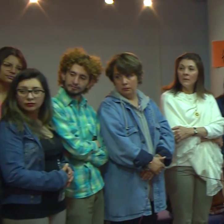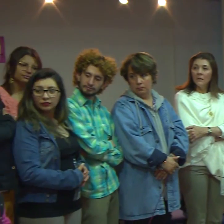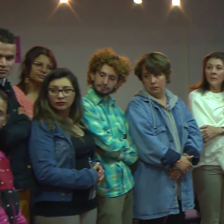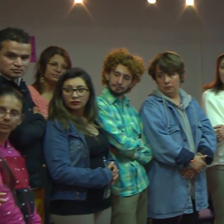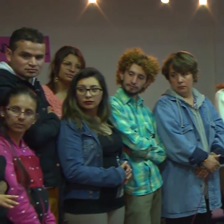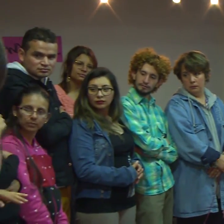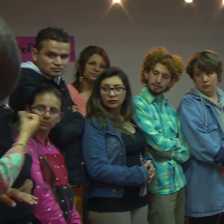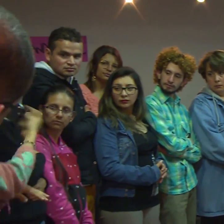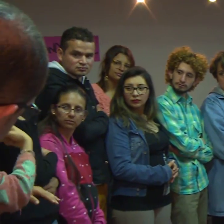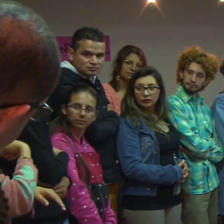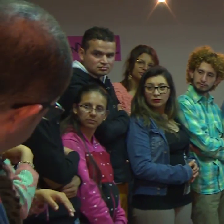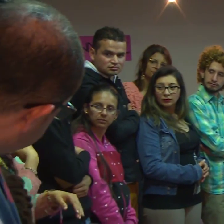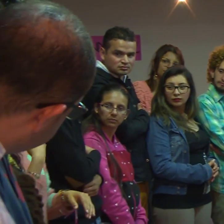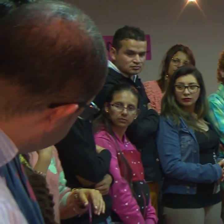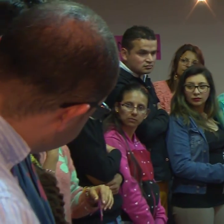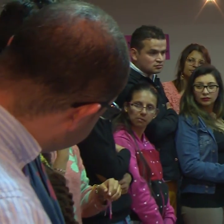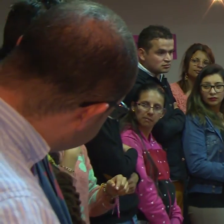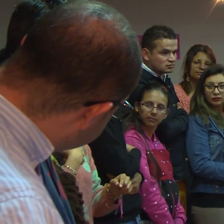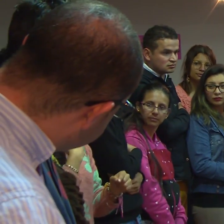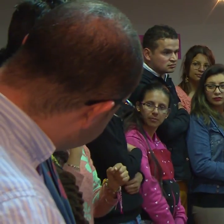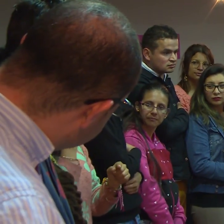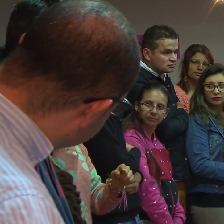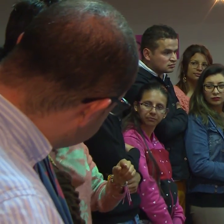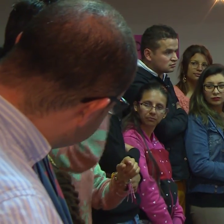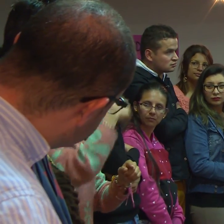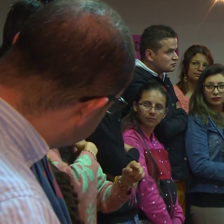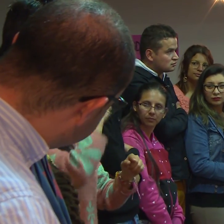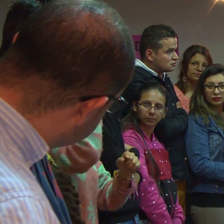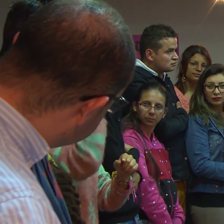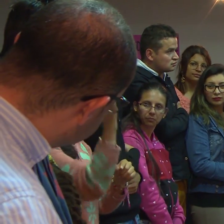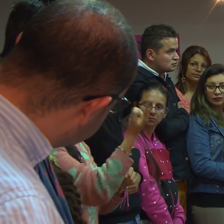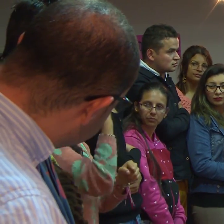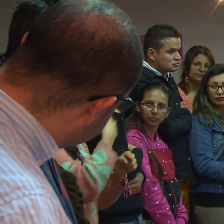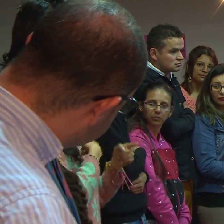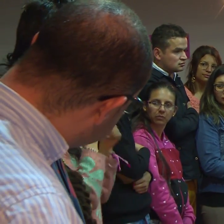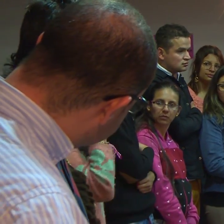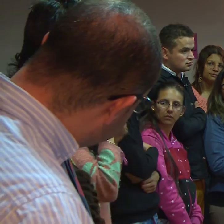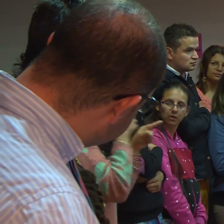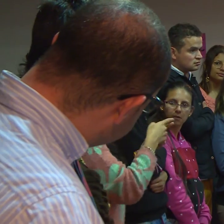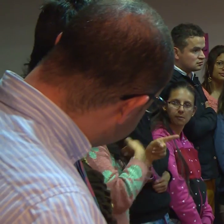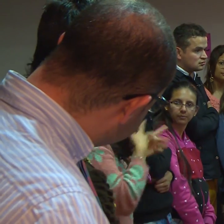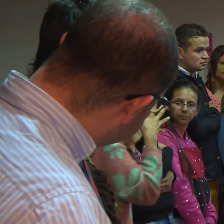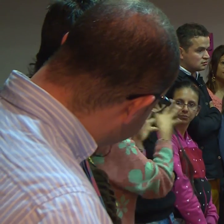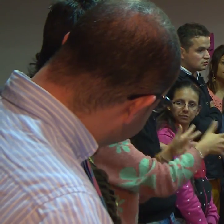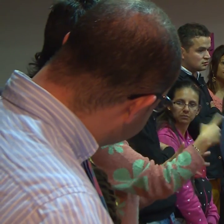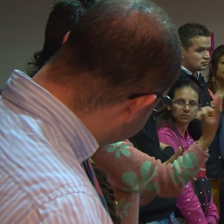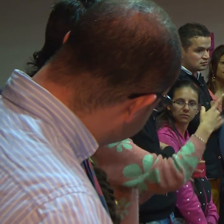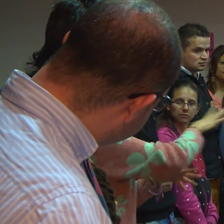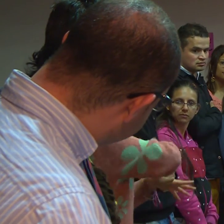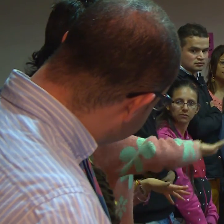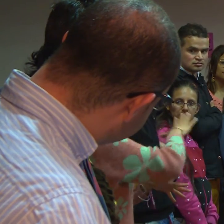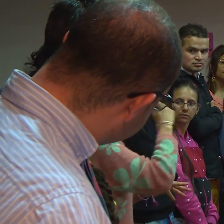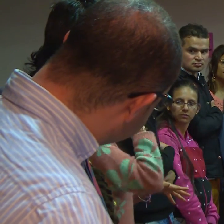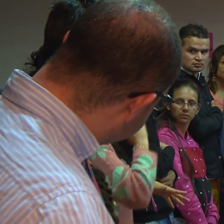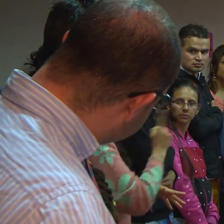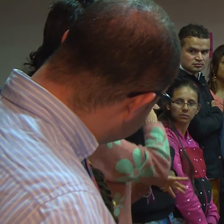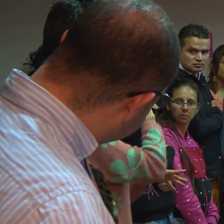Yo en este momento me encuentro en séptimo semestre de biología y yo pienso a futuro no solamente enfatizar mi